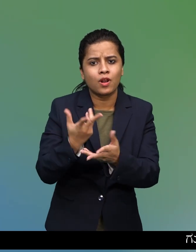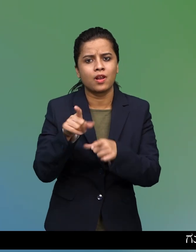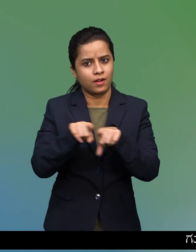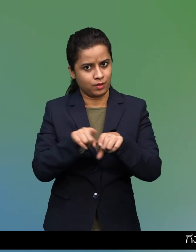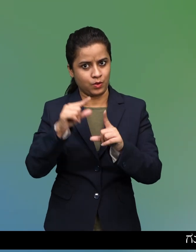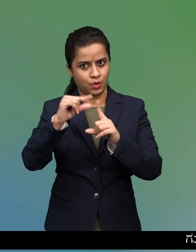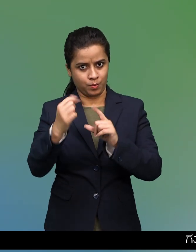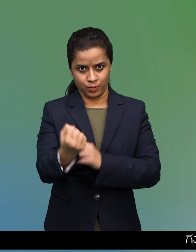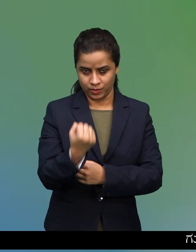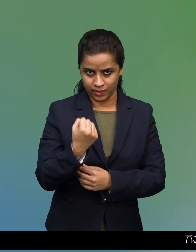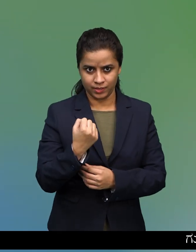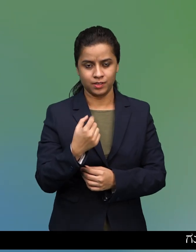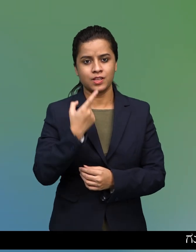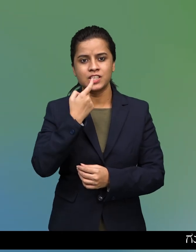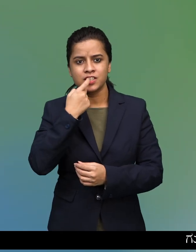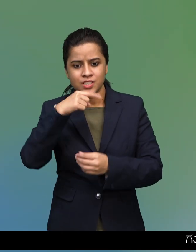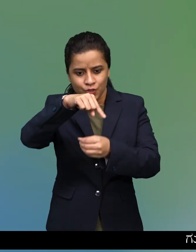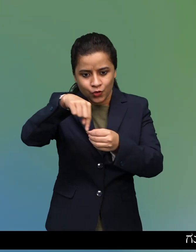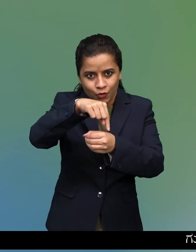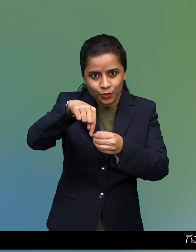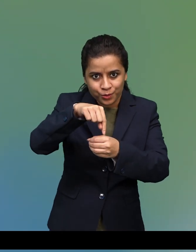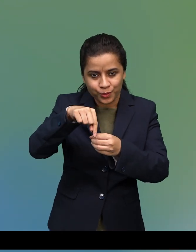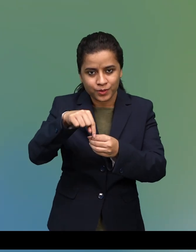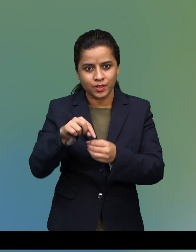ಗ್ಲೂಕೋಸ್, ಯೂರಿಯಾ, ಕಿಣ್ವಗಳು,